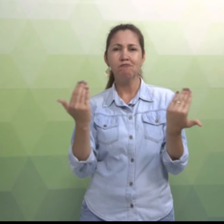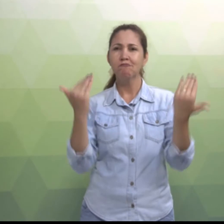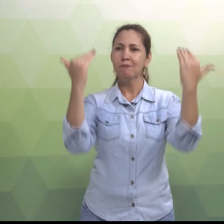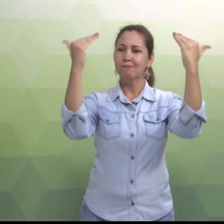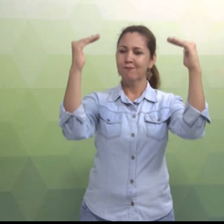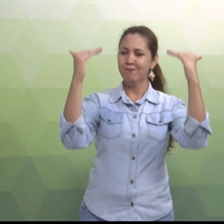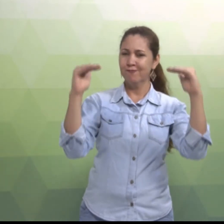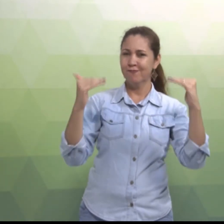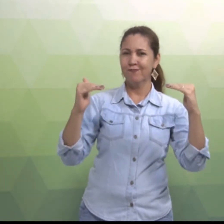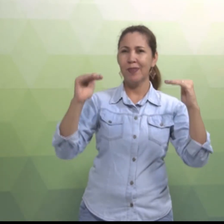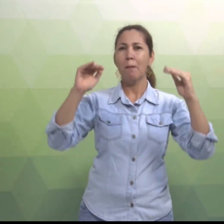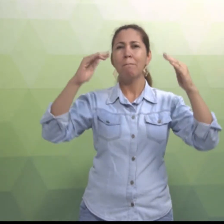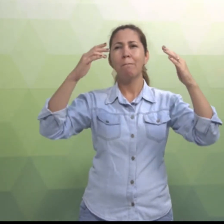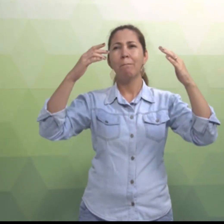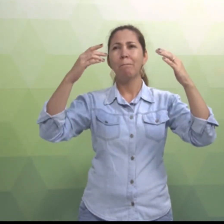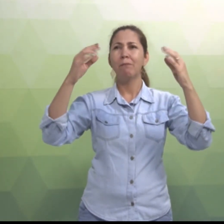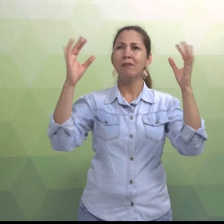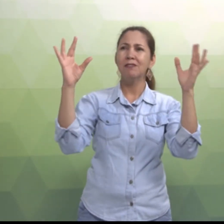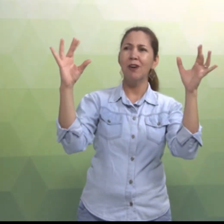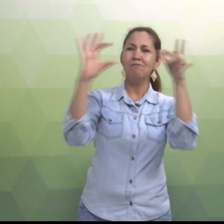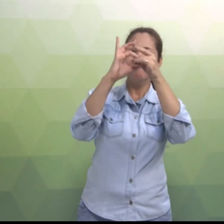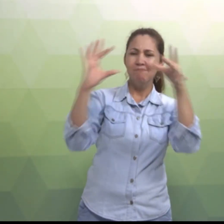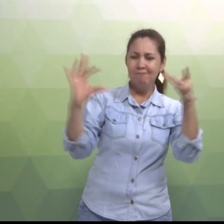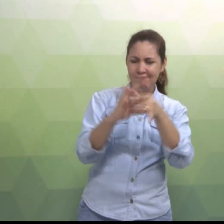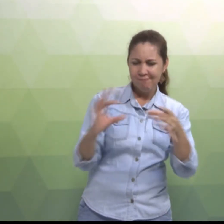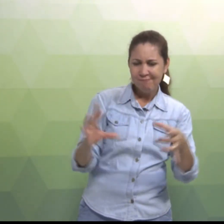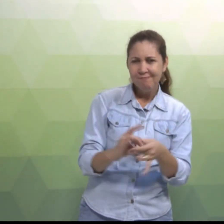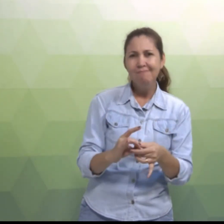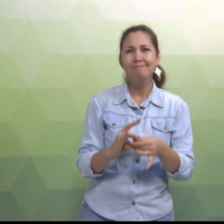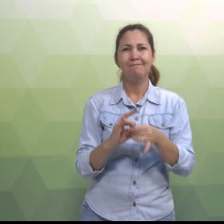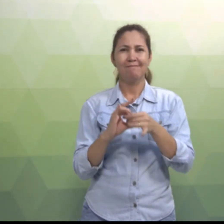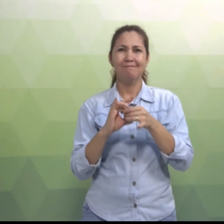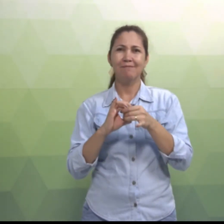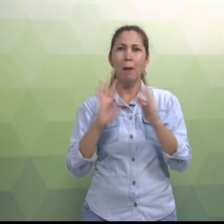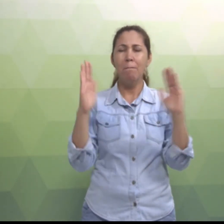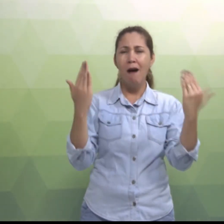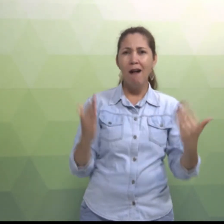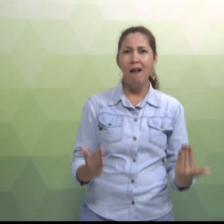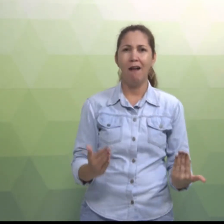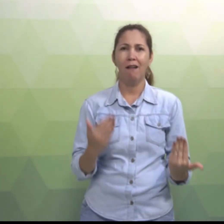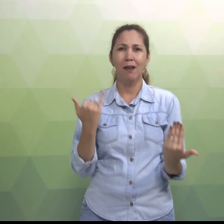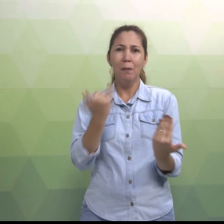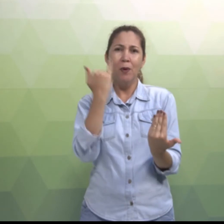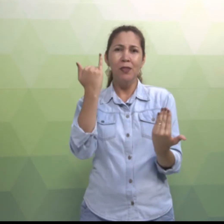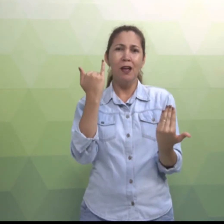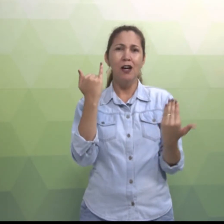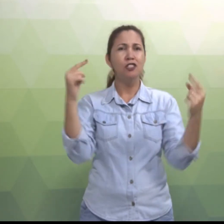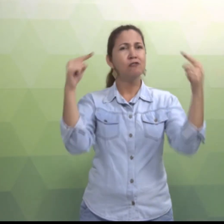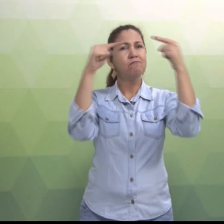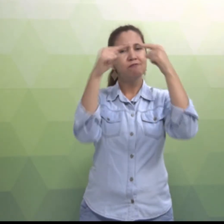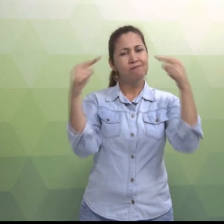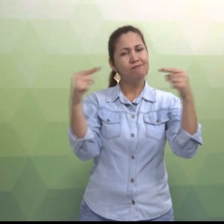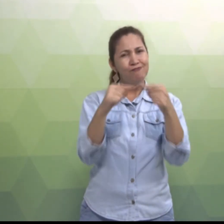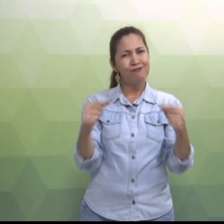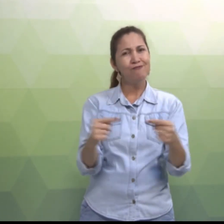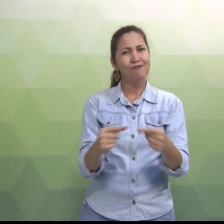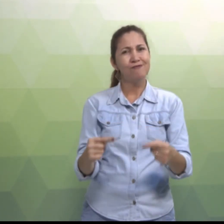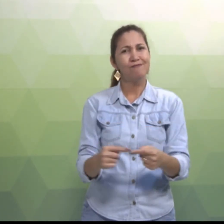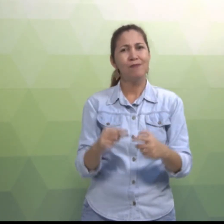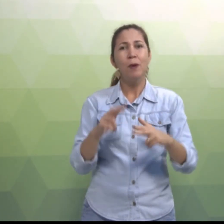língua de sinais? Eu preciso trabalhar interligando o currículo com o nível de língua de sinais desse